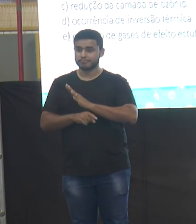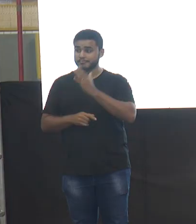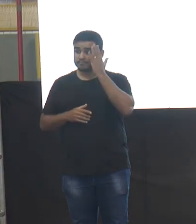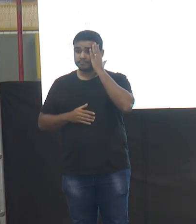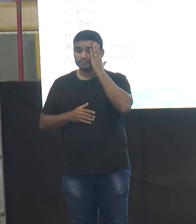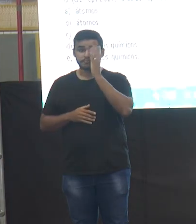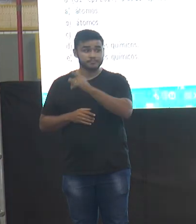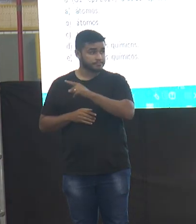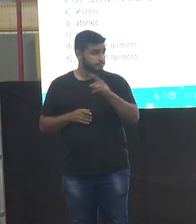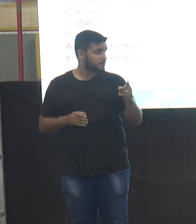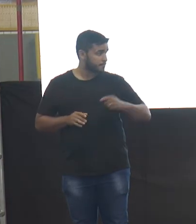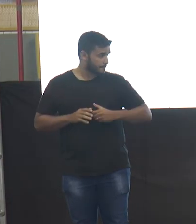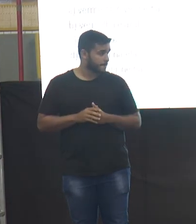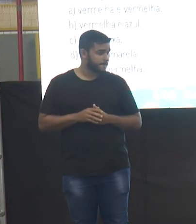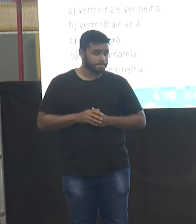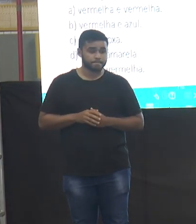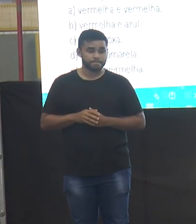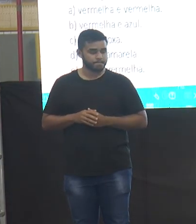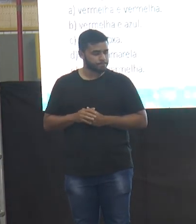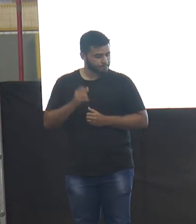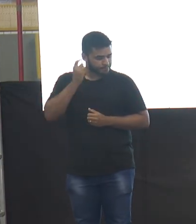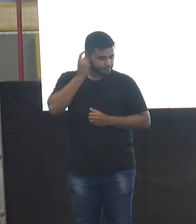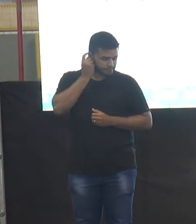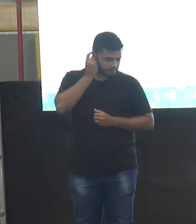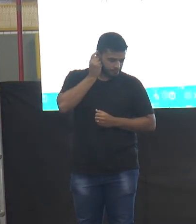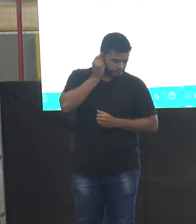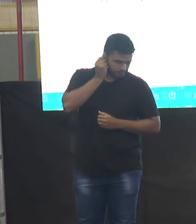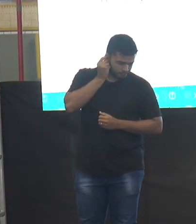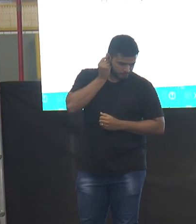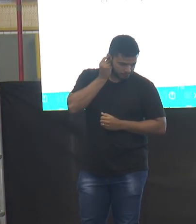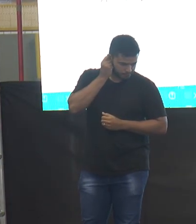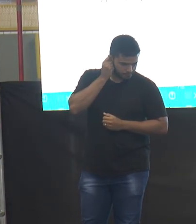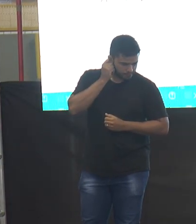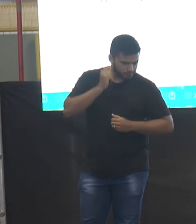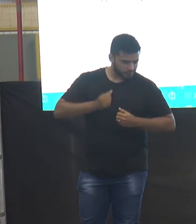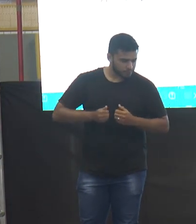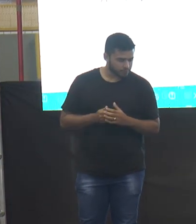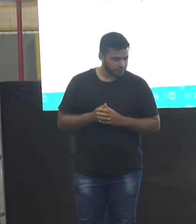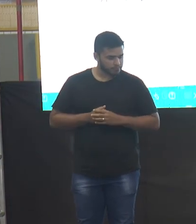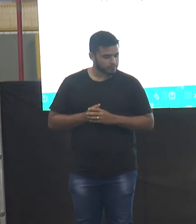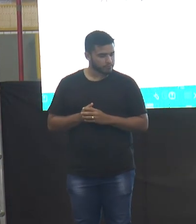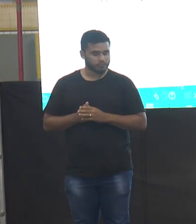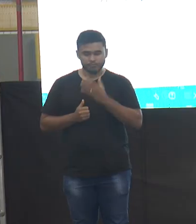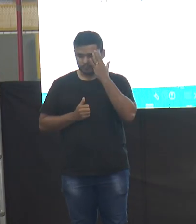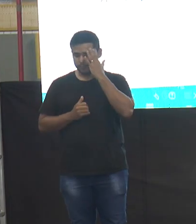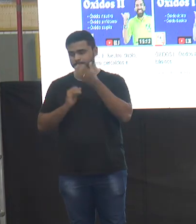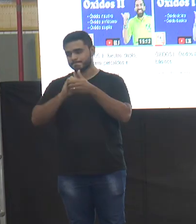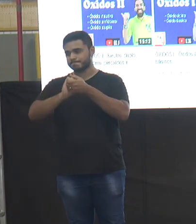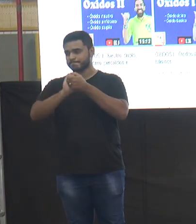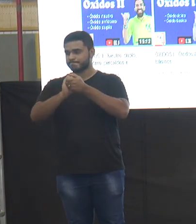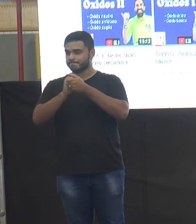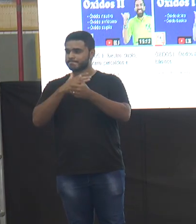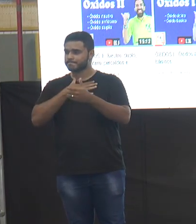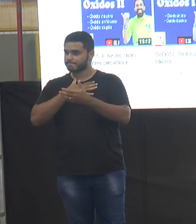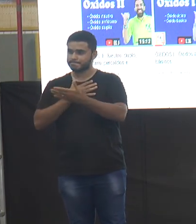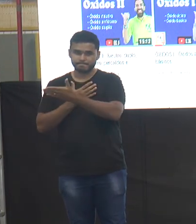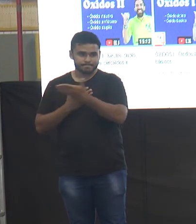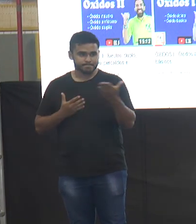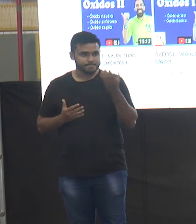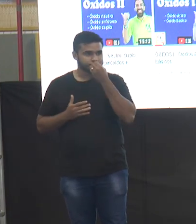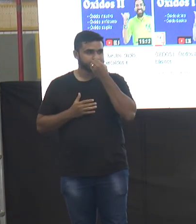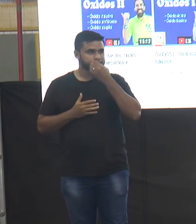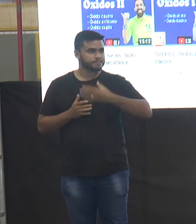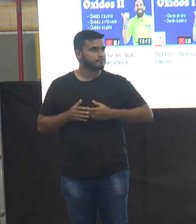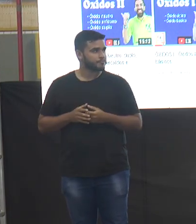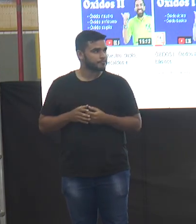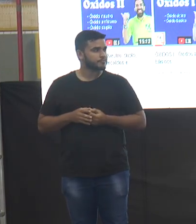Eu quero vocês bem seguros para essa prova, dizer que, claro, foi um prazer imenso estar aqui.